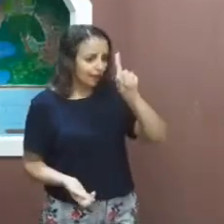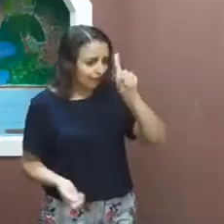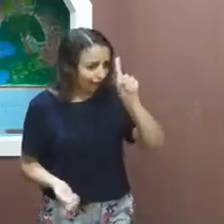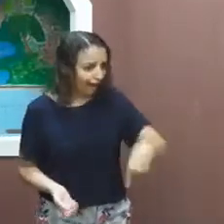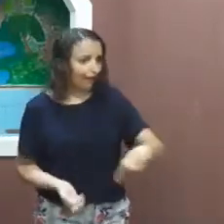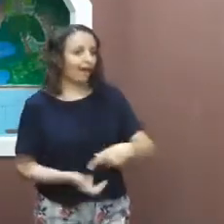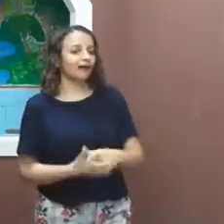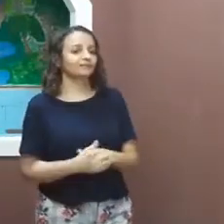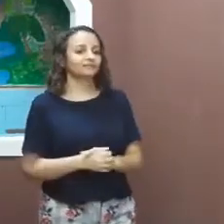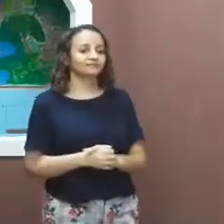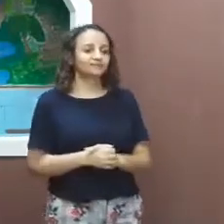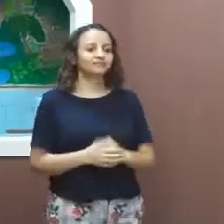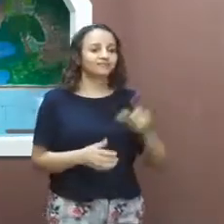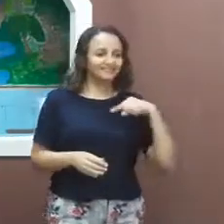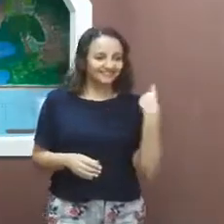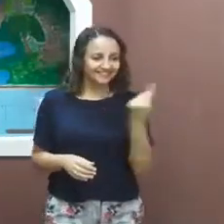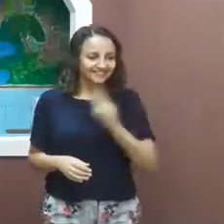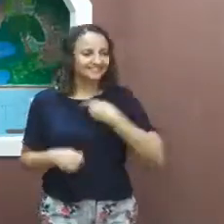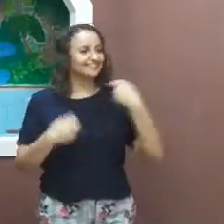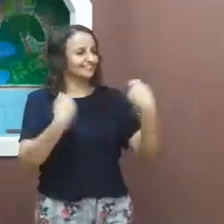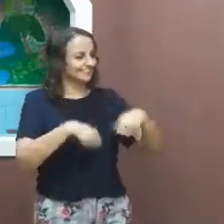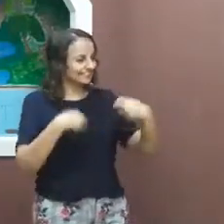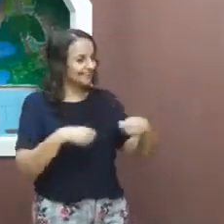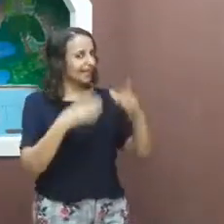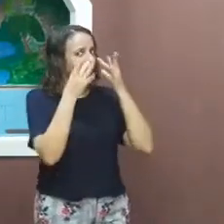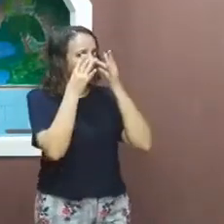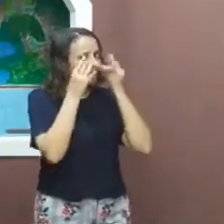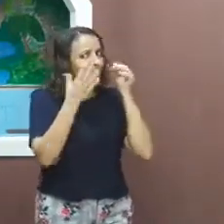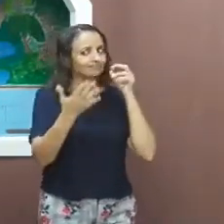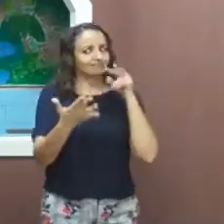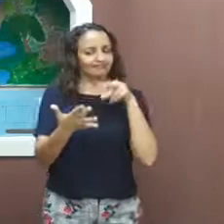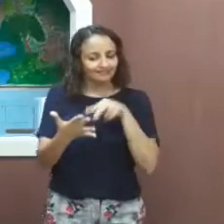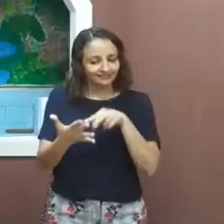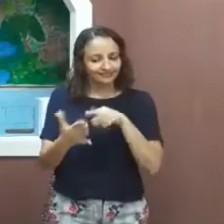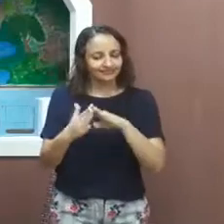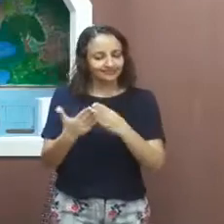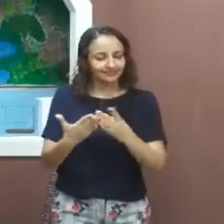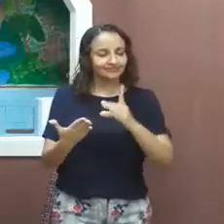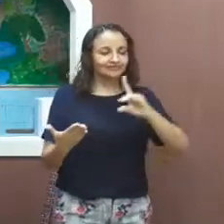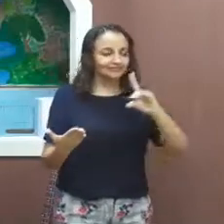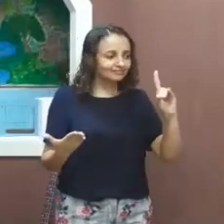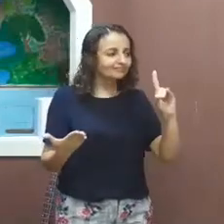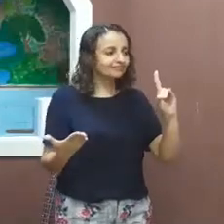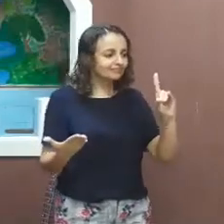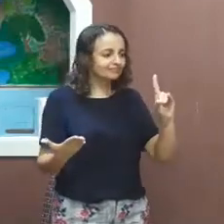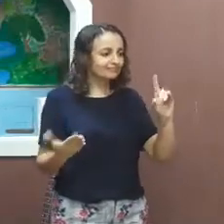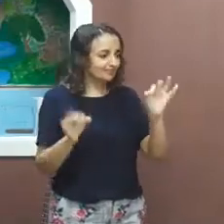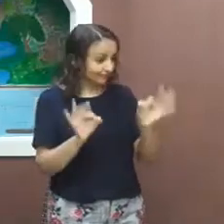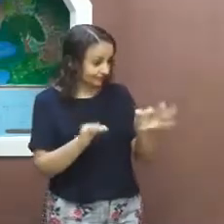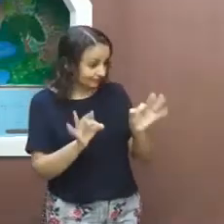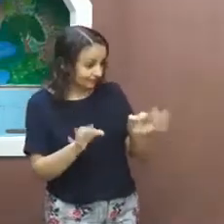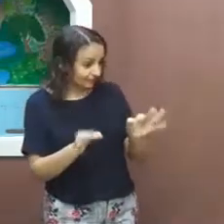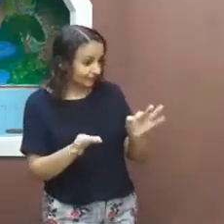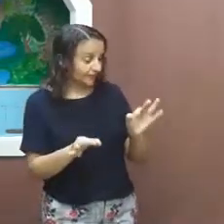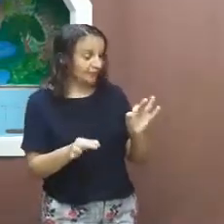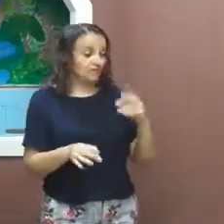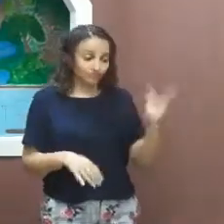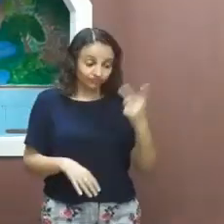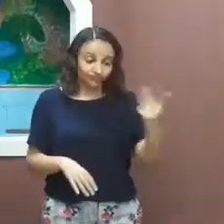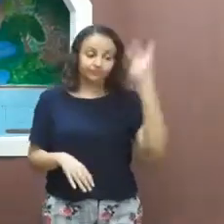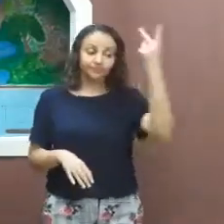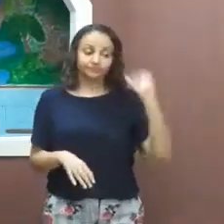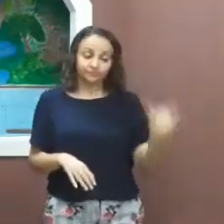Tá? Então vale a pena nós olharmos para o que a palavra de Deus nos coloca. Vale a pena nós olharmos